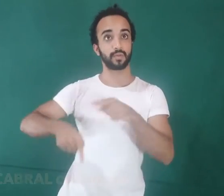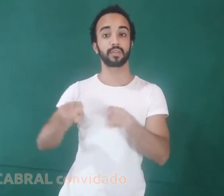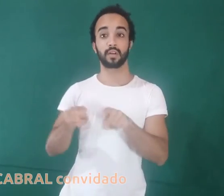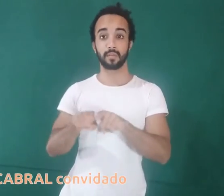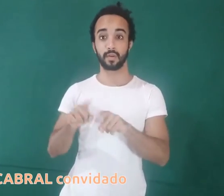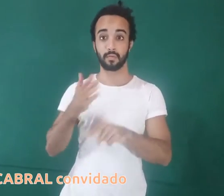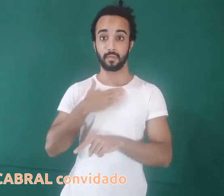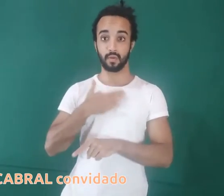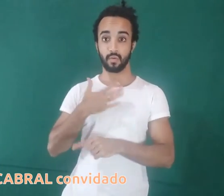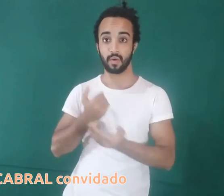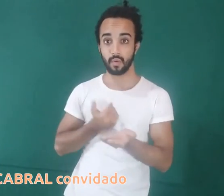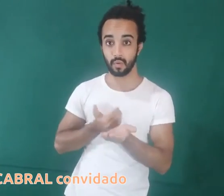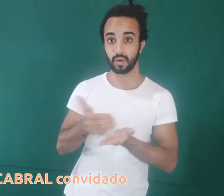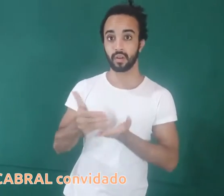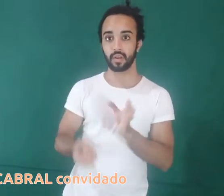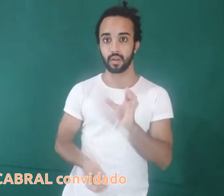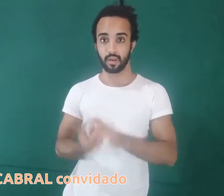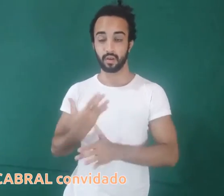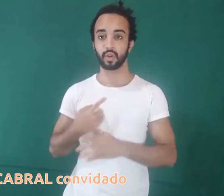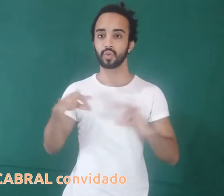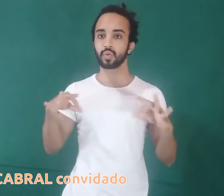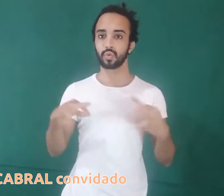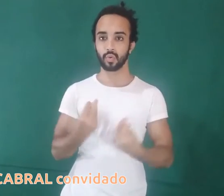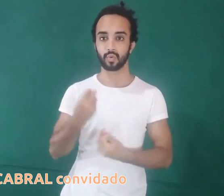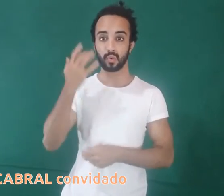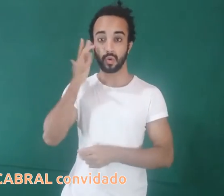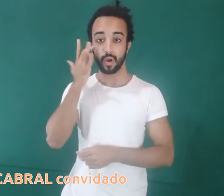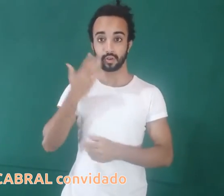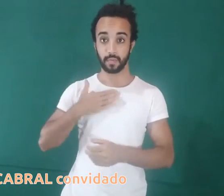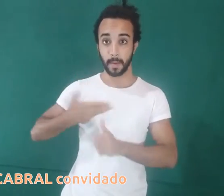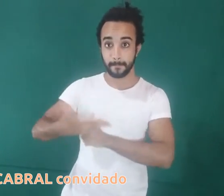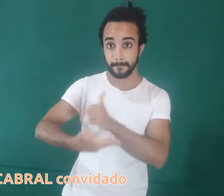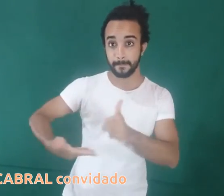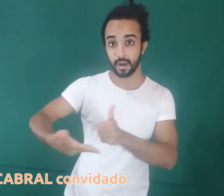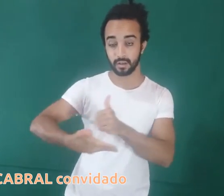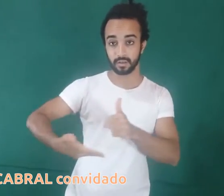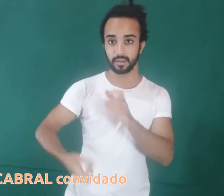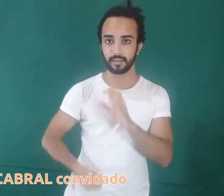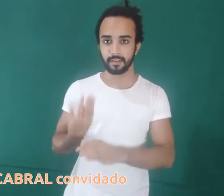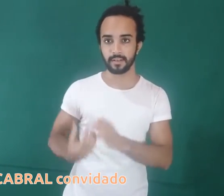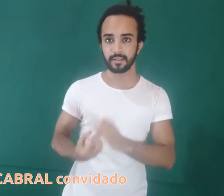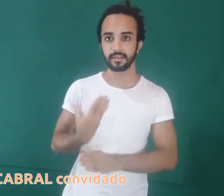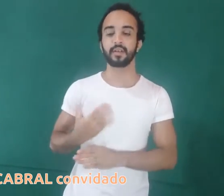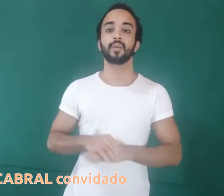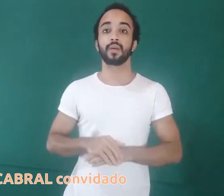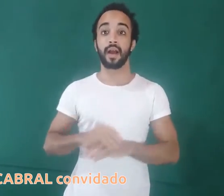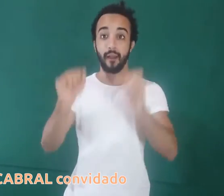lugar originário, assim, eu acho que que a minha base de elaboração, a minha virtualidade artística,